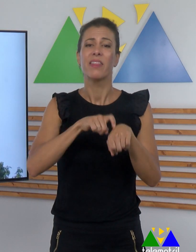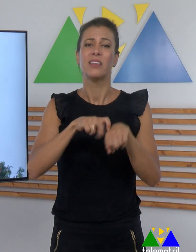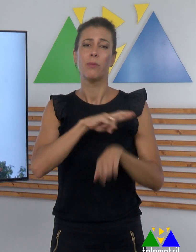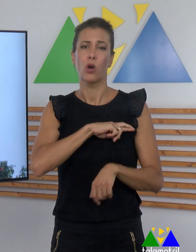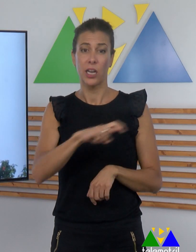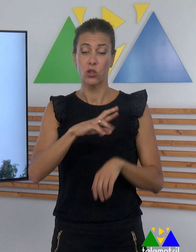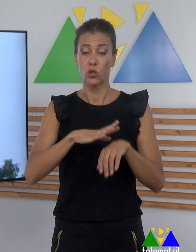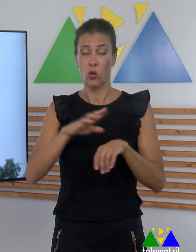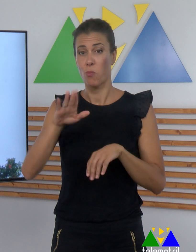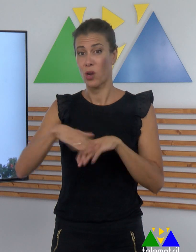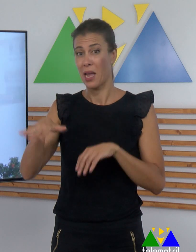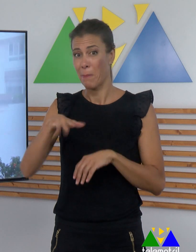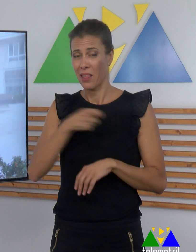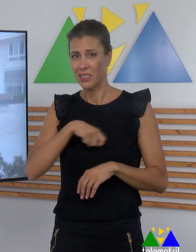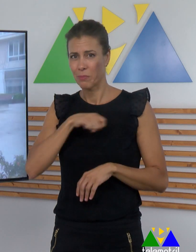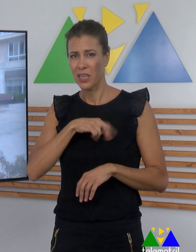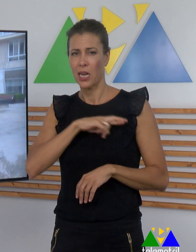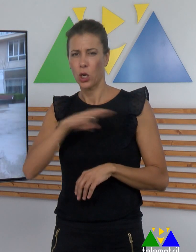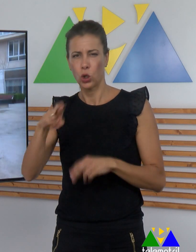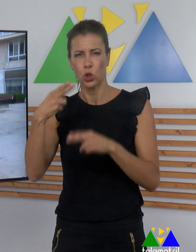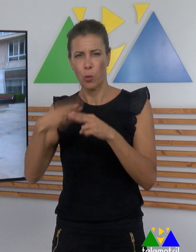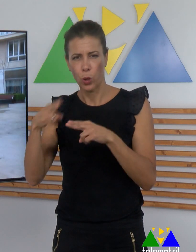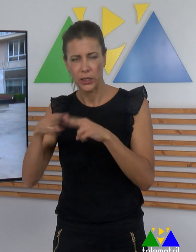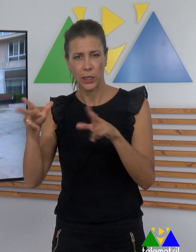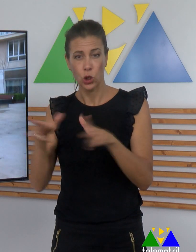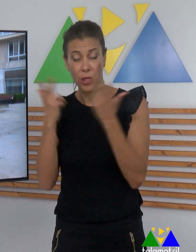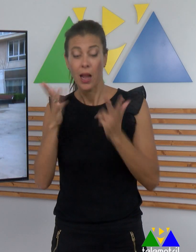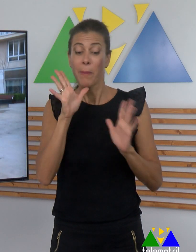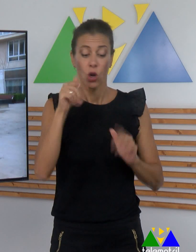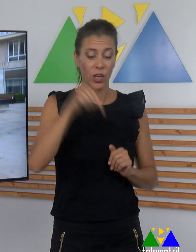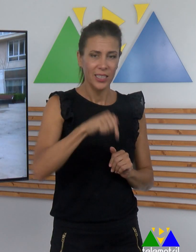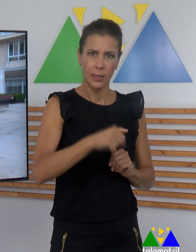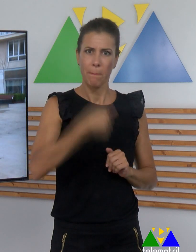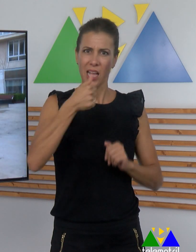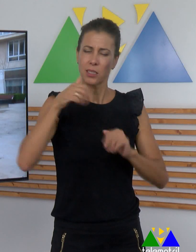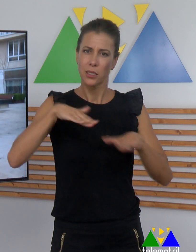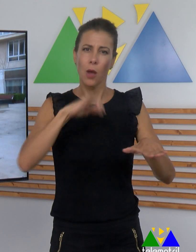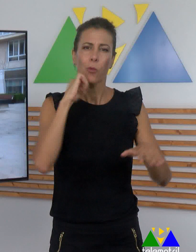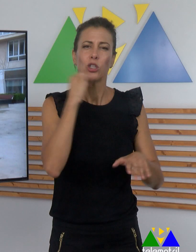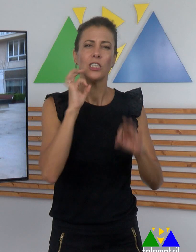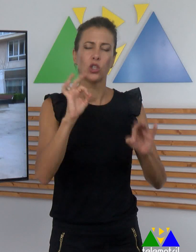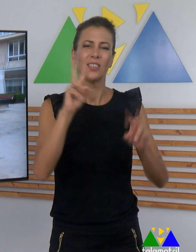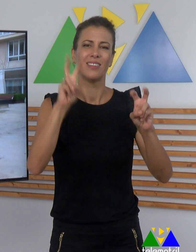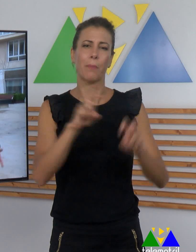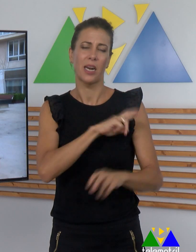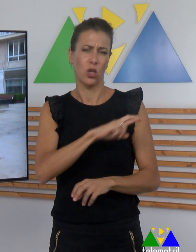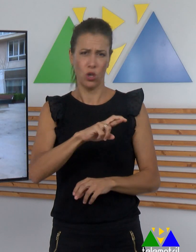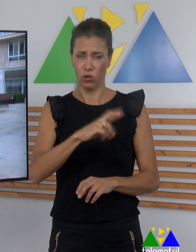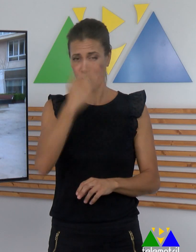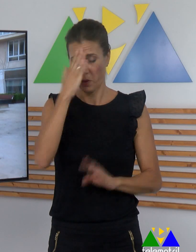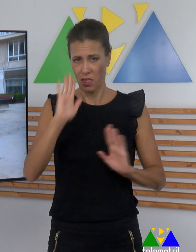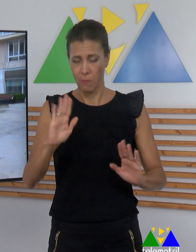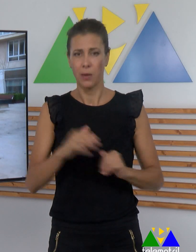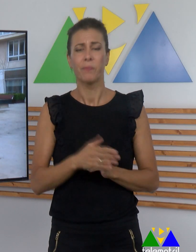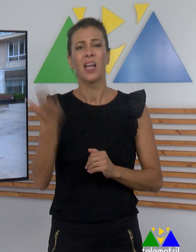mientras que la Plaza España ha sido religiosa, política, sociales y tal. Esta se quedó más para aspectos religiosos fundamentalmente, la plaza de la iglesia. No